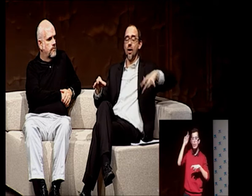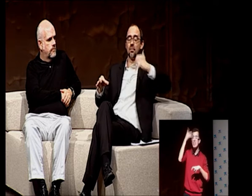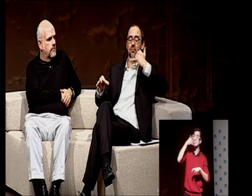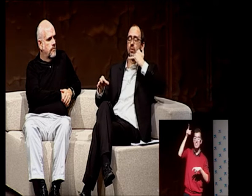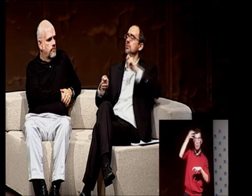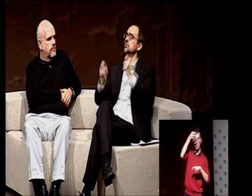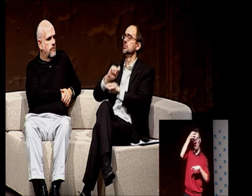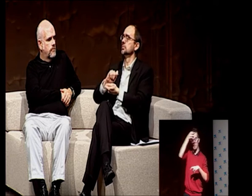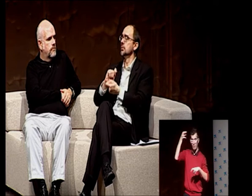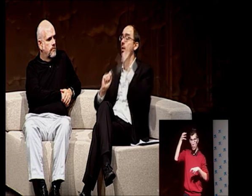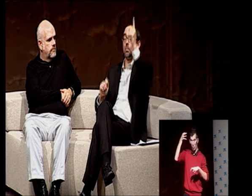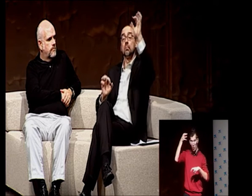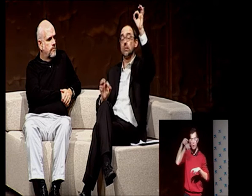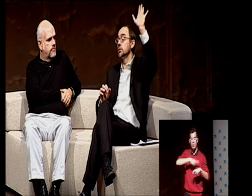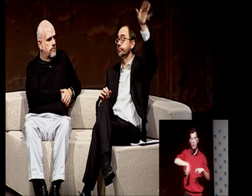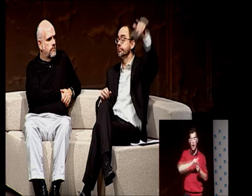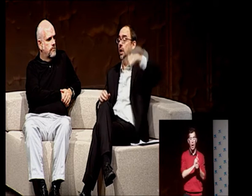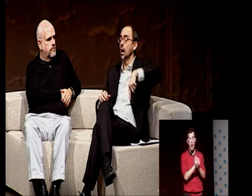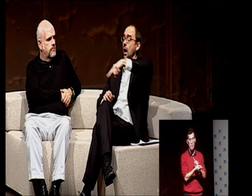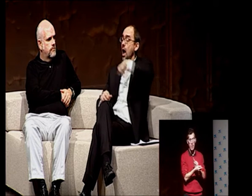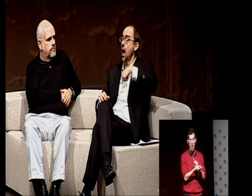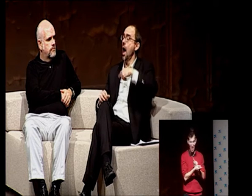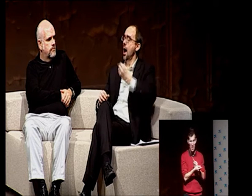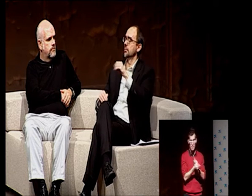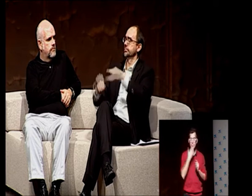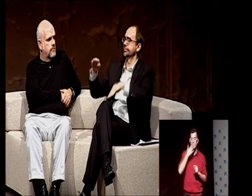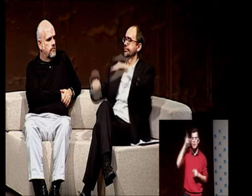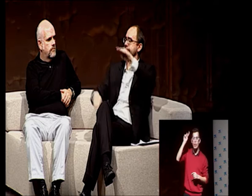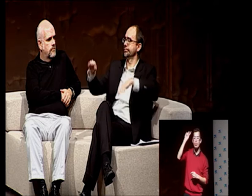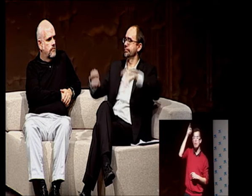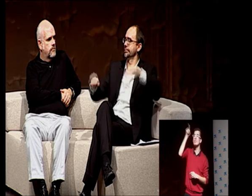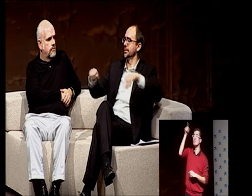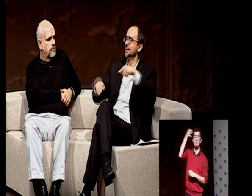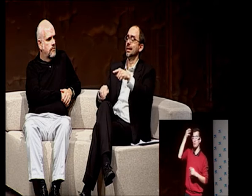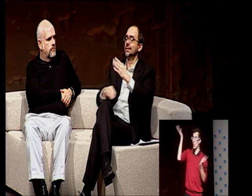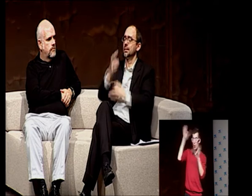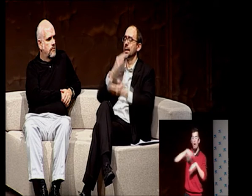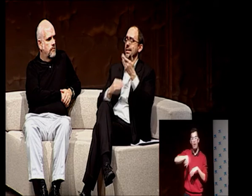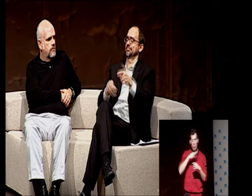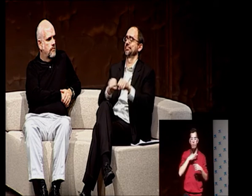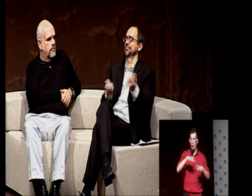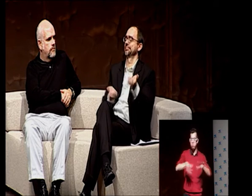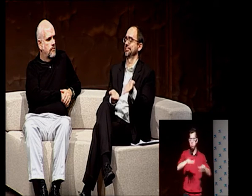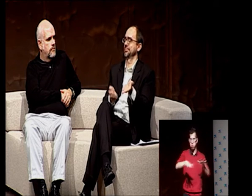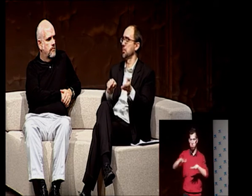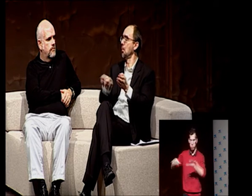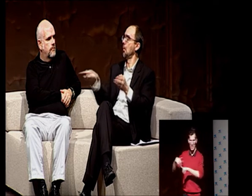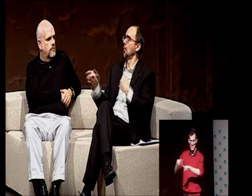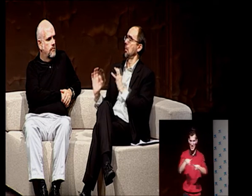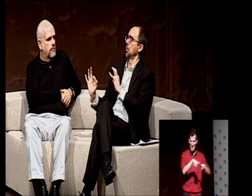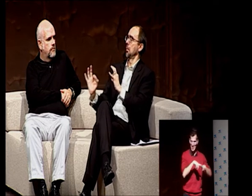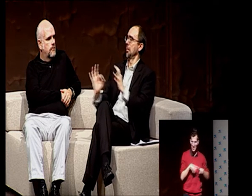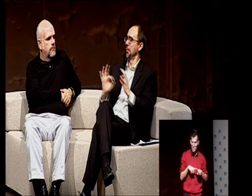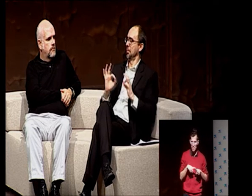parezca Y se asemeja a la perfección de Dios entonces todo aquello que se separa de la norma todo aquello que se separa de